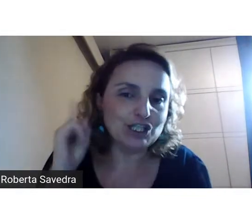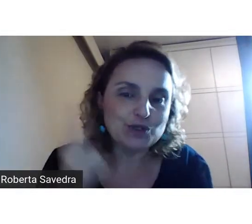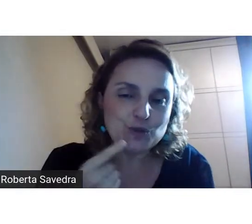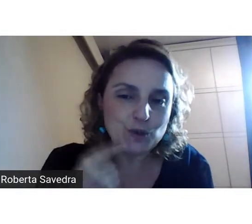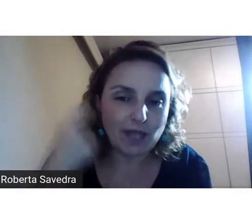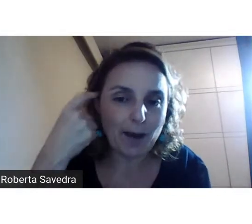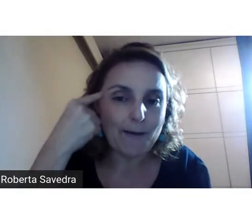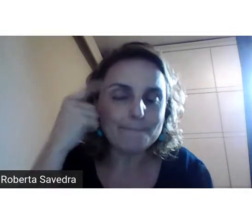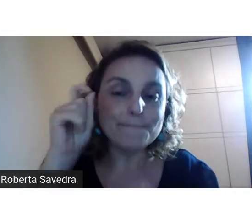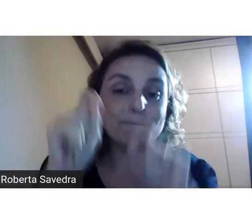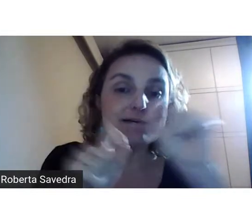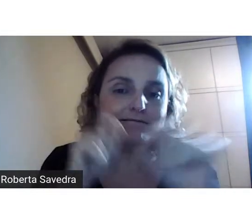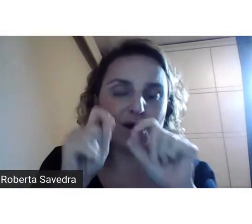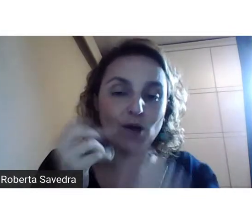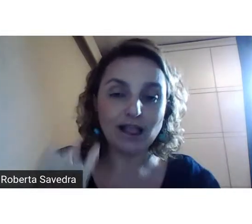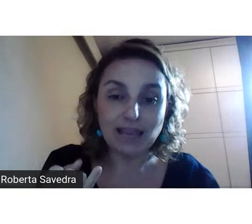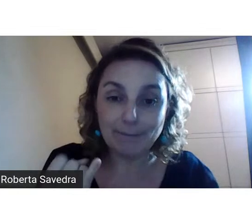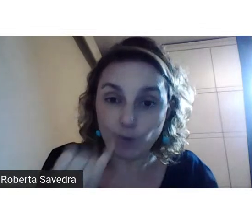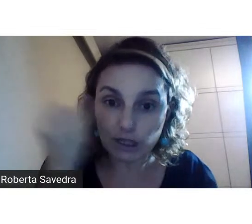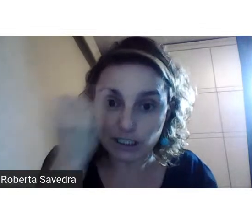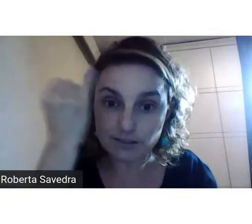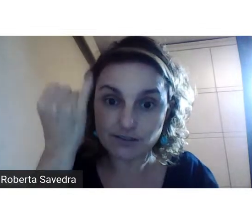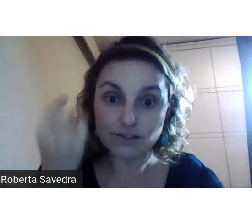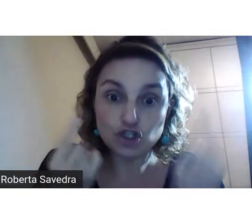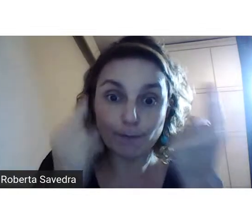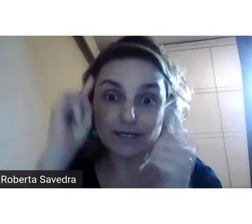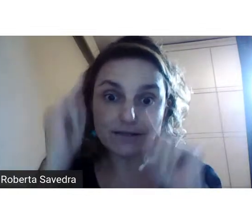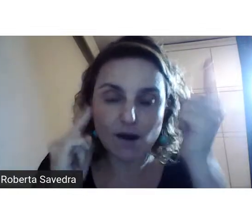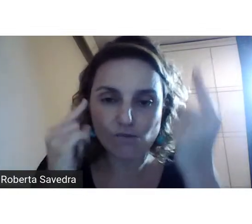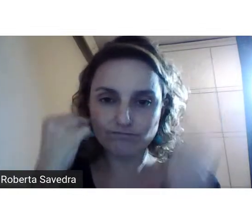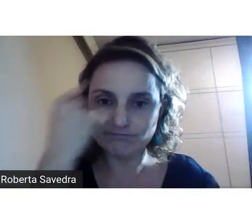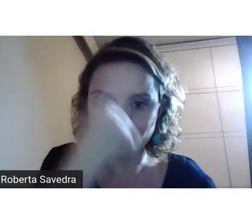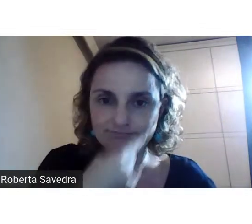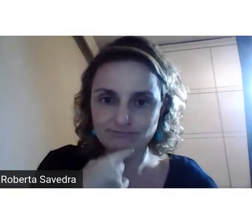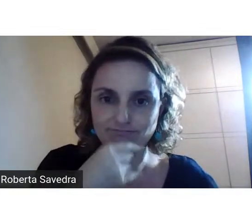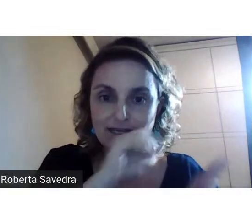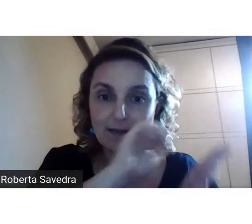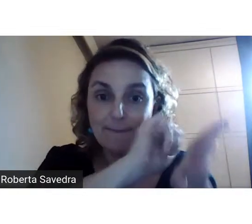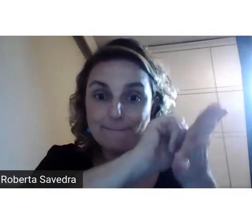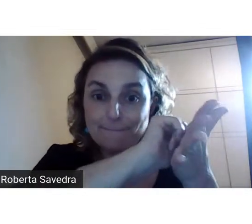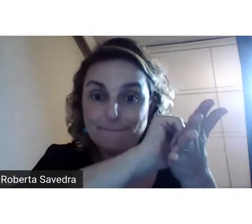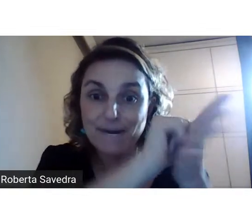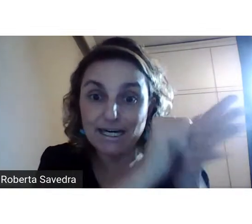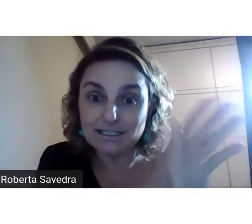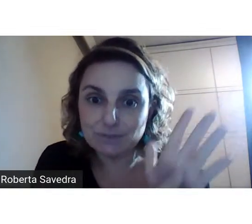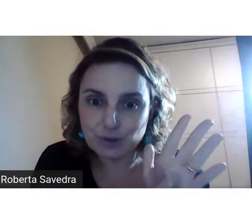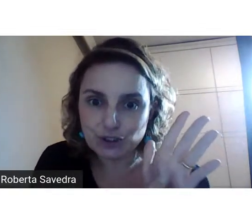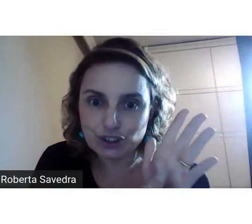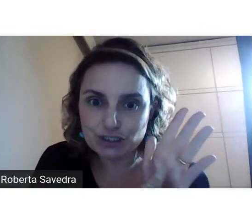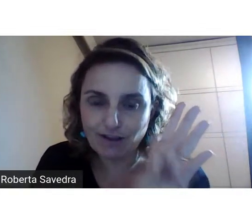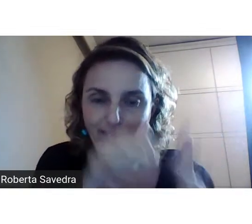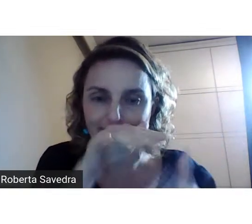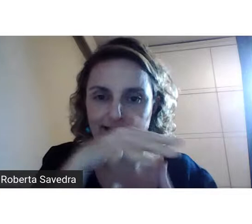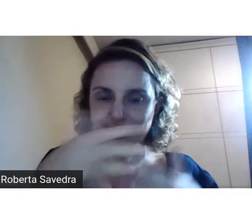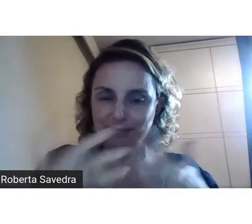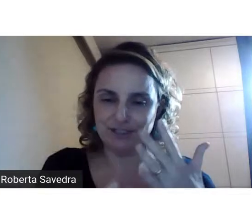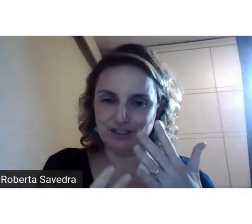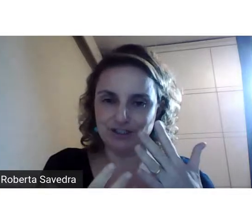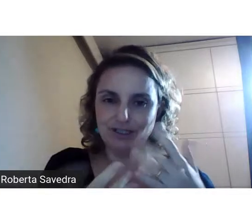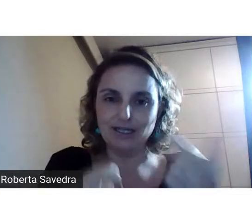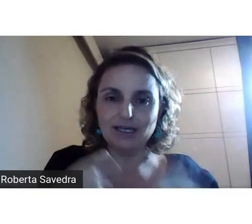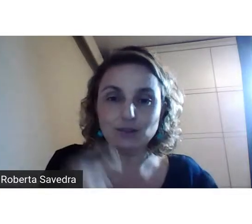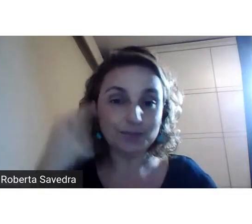da cultura e identidade surda e tem essa importância ele é utilizar